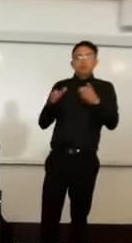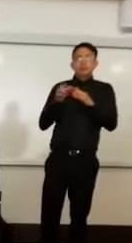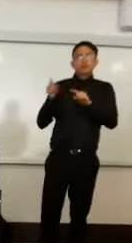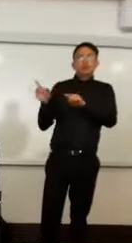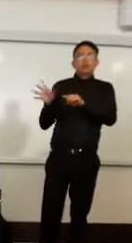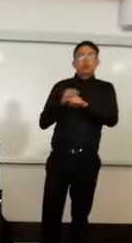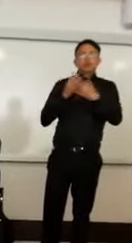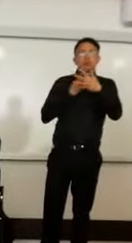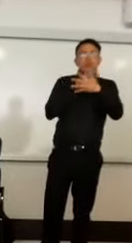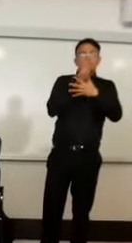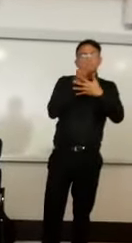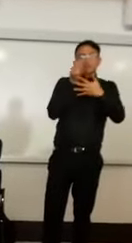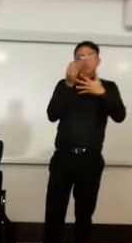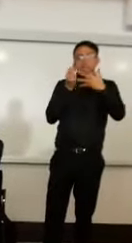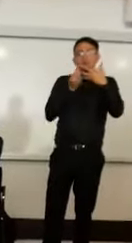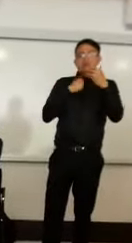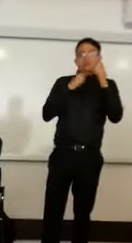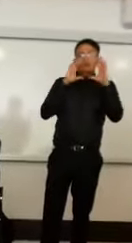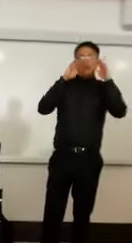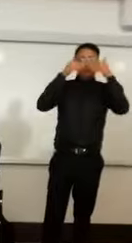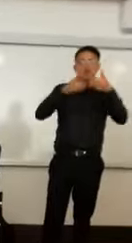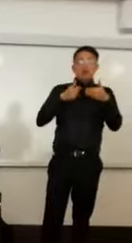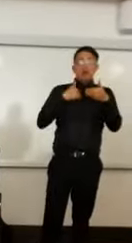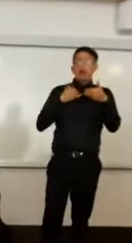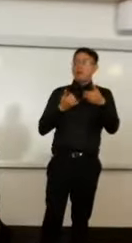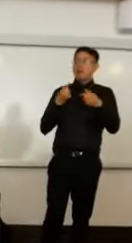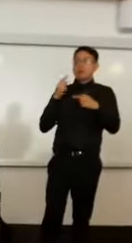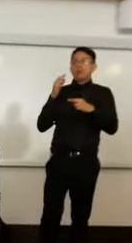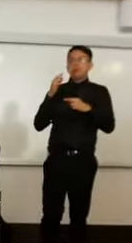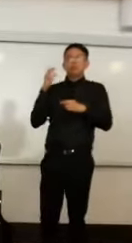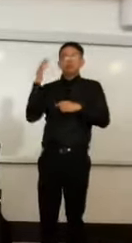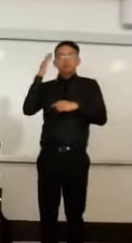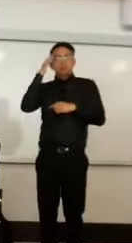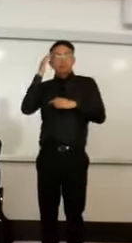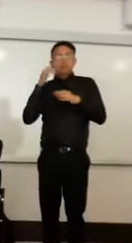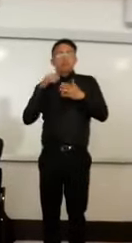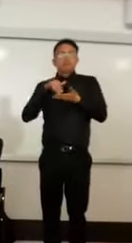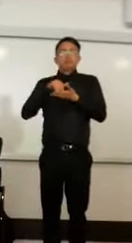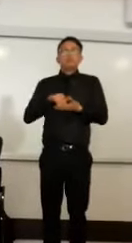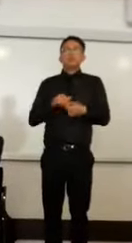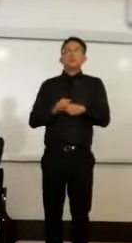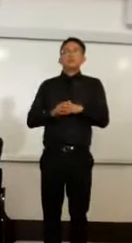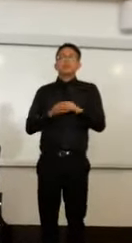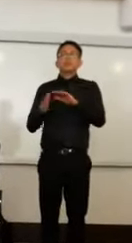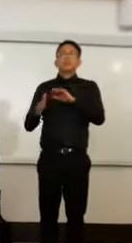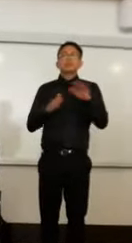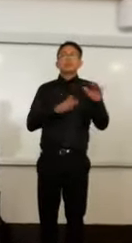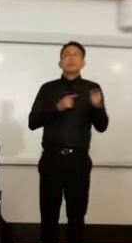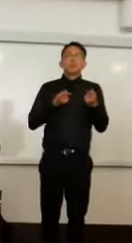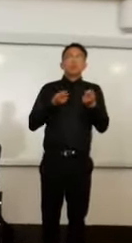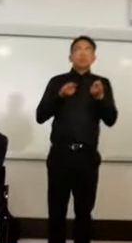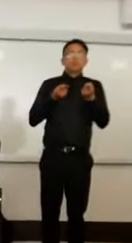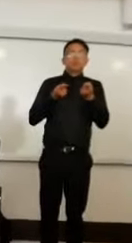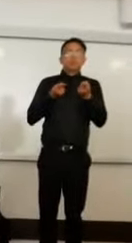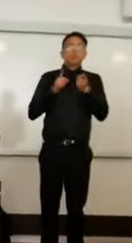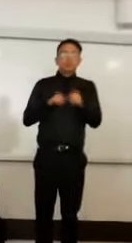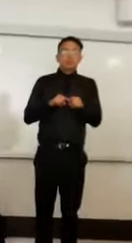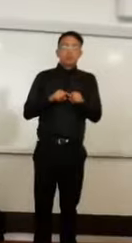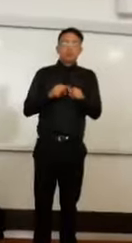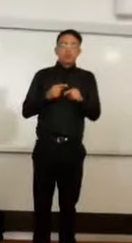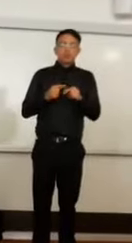categorías de discapacidad reconocidas en el sistema. ¿Listo? Y asimismo, digamos que